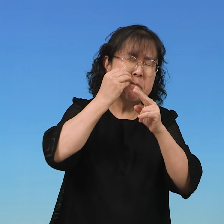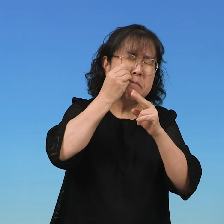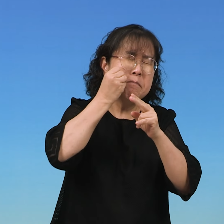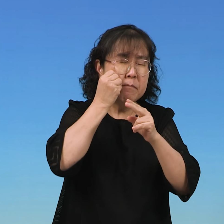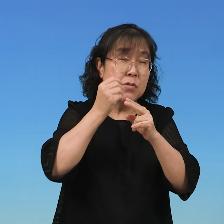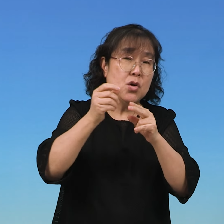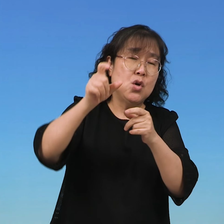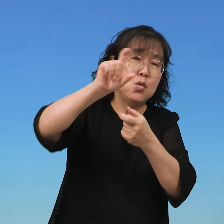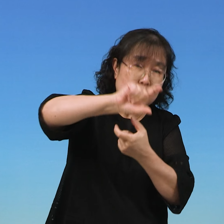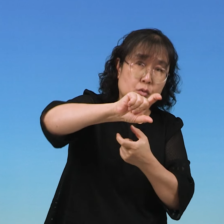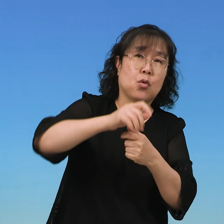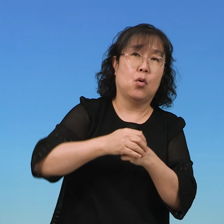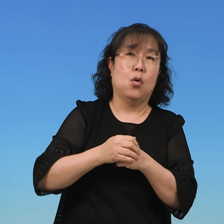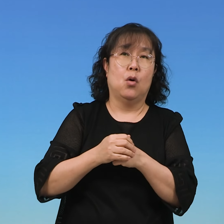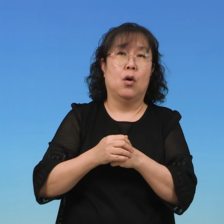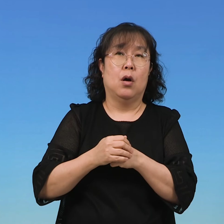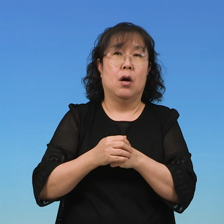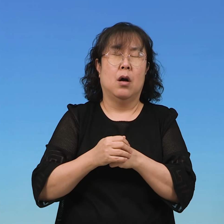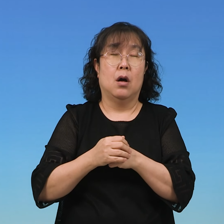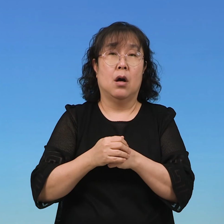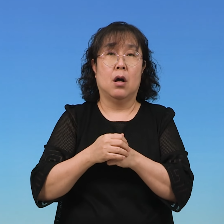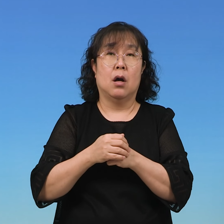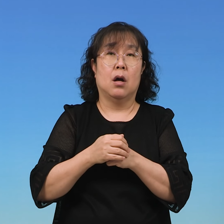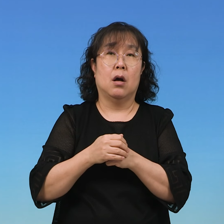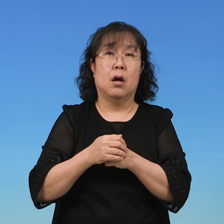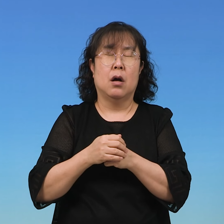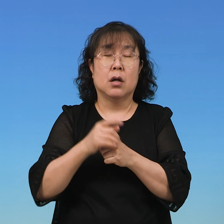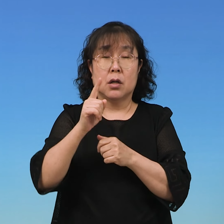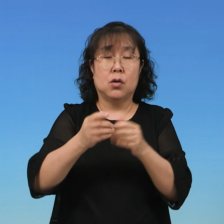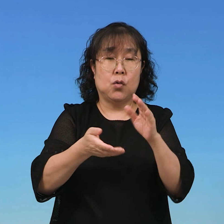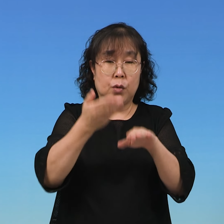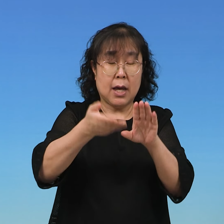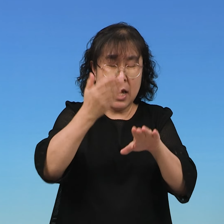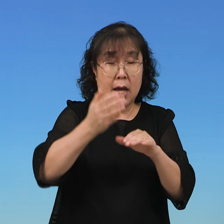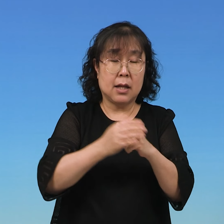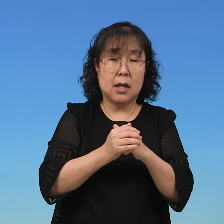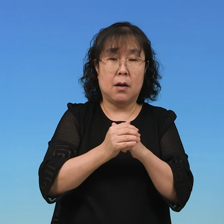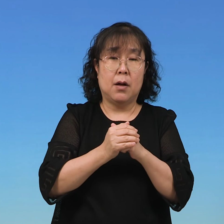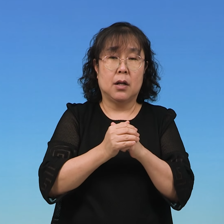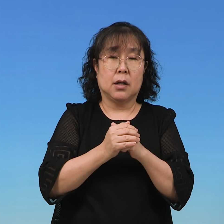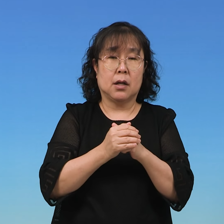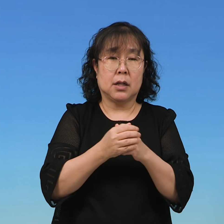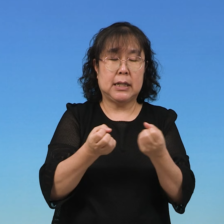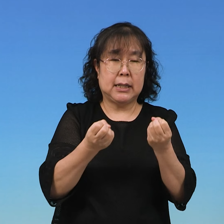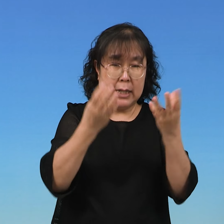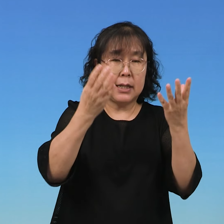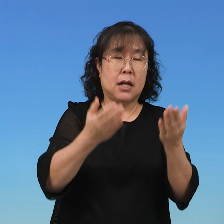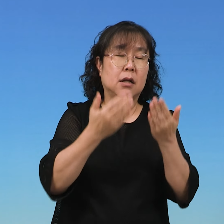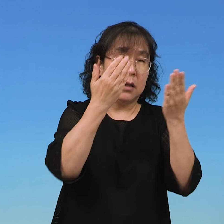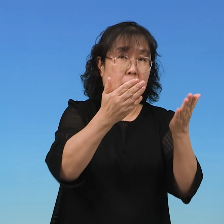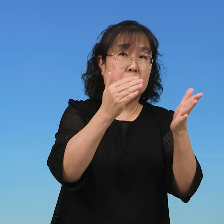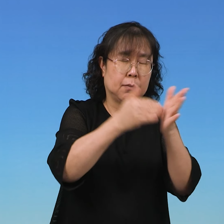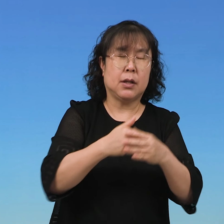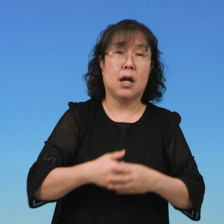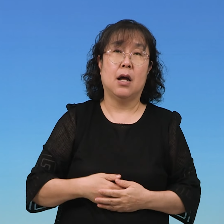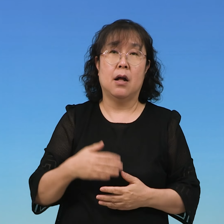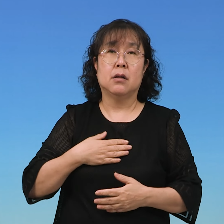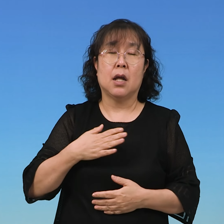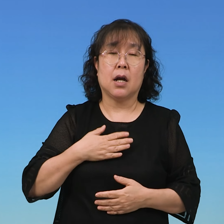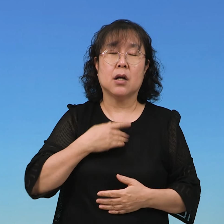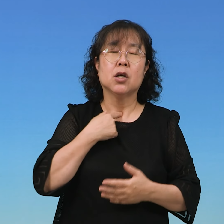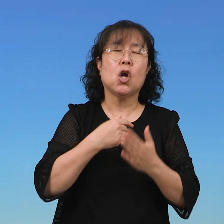이 말씀의 의미를 너무 잘 알아요. 제가 이민 처음 가가지고 우울하고 막 사실 초기 우울증 같은 거였다고